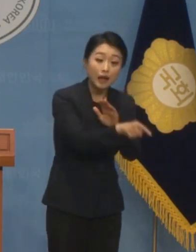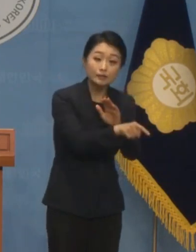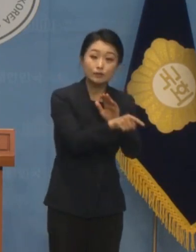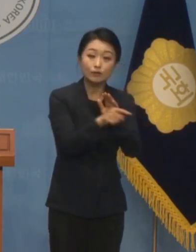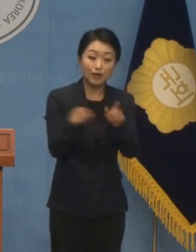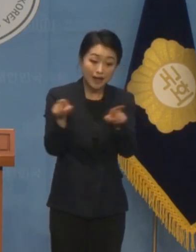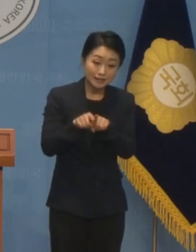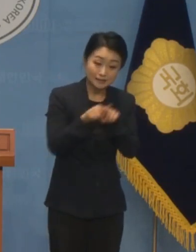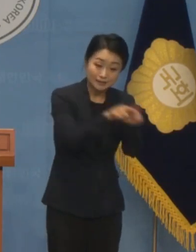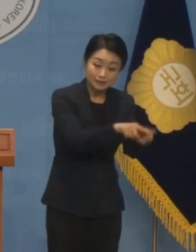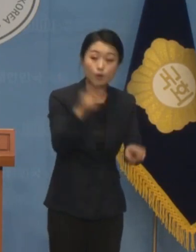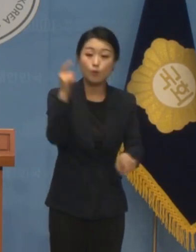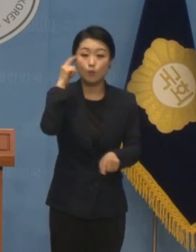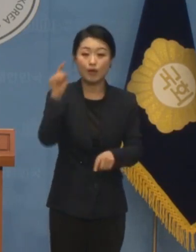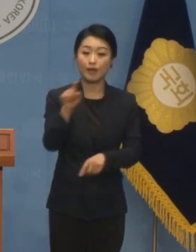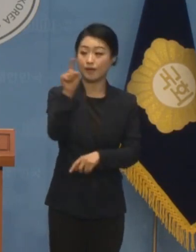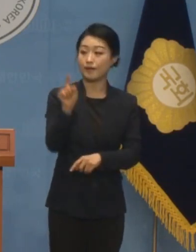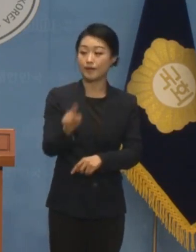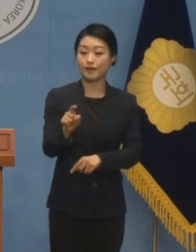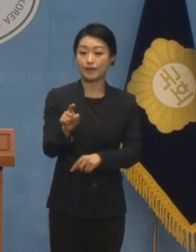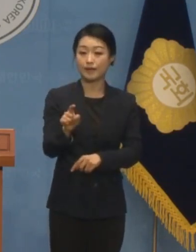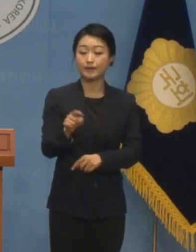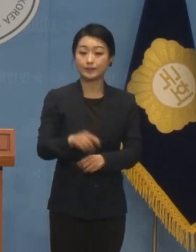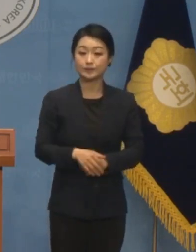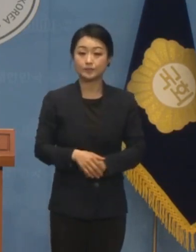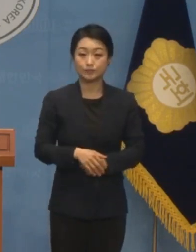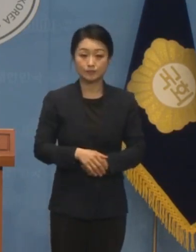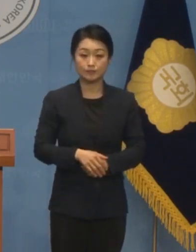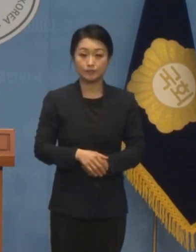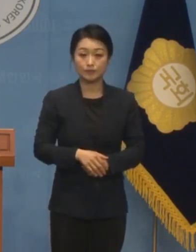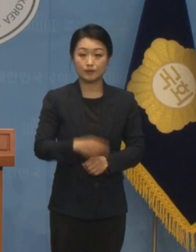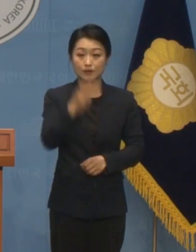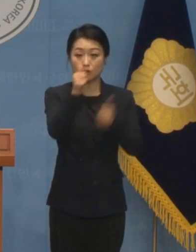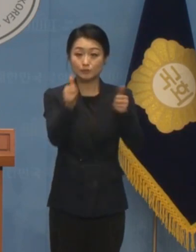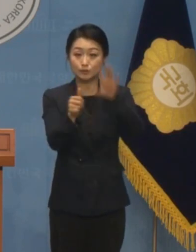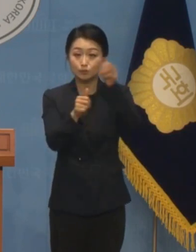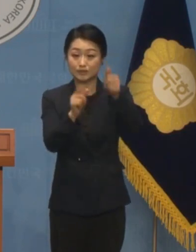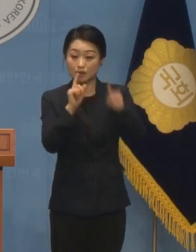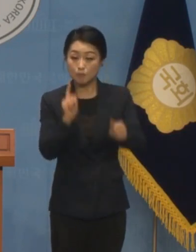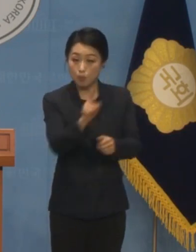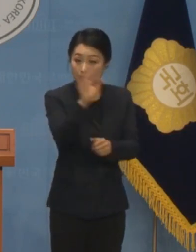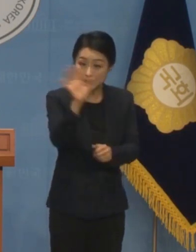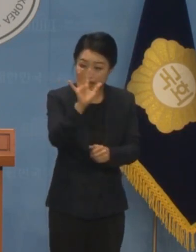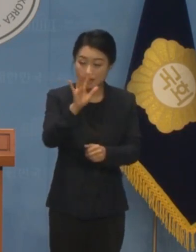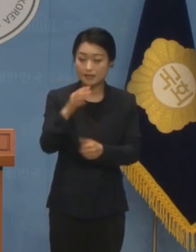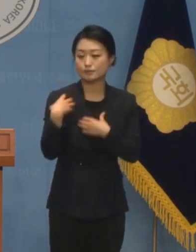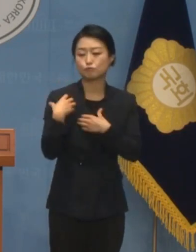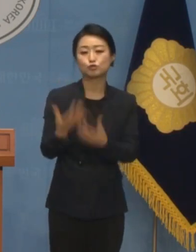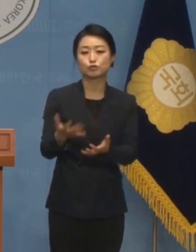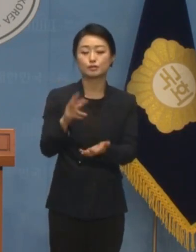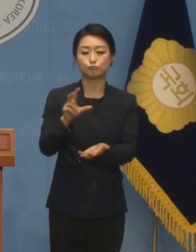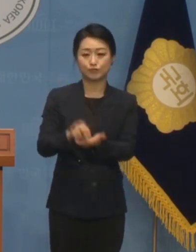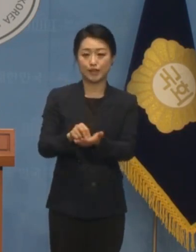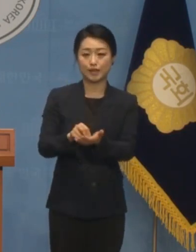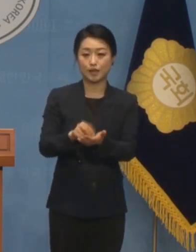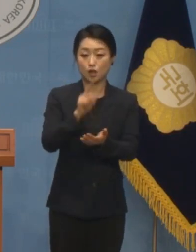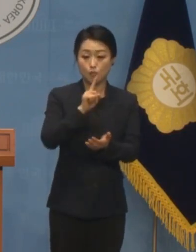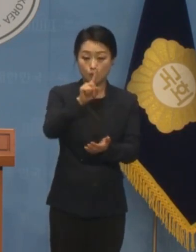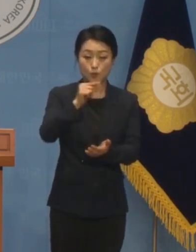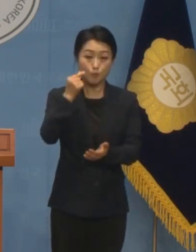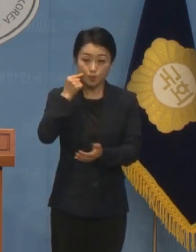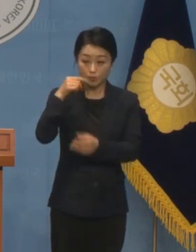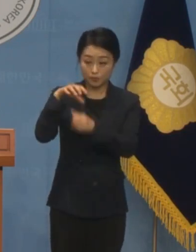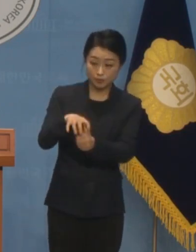동행한 것인지요? 당연히 해야 하는 보고를 하지 않은 것은 직무유기이고 보고를 하지 못하게